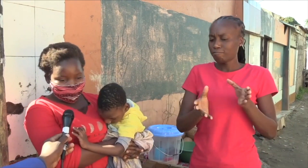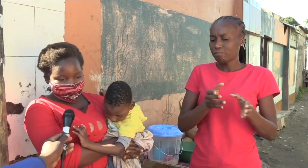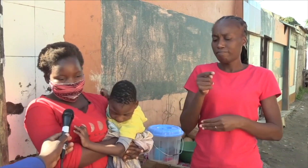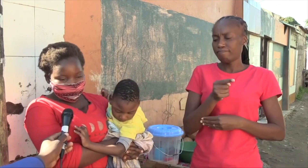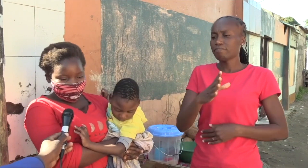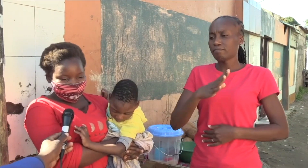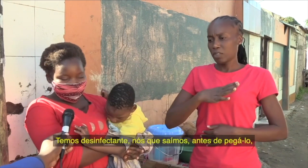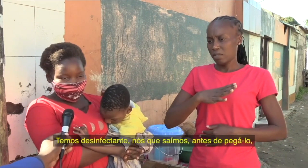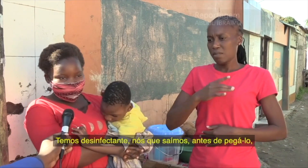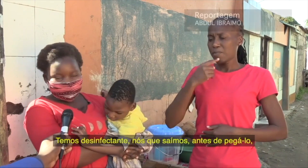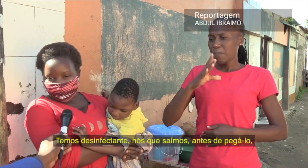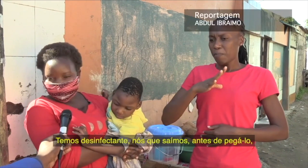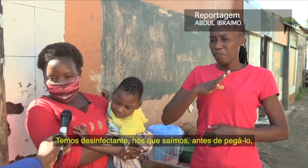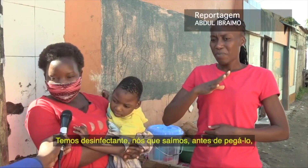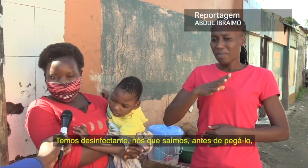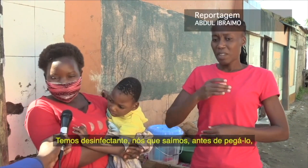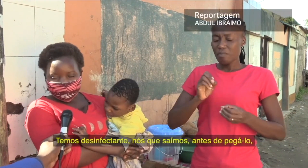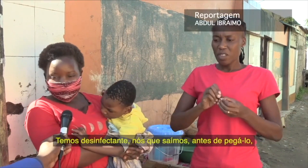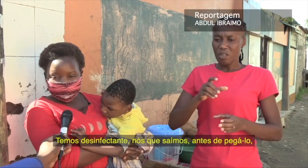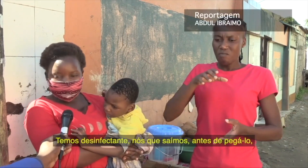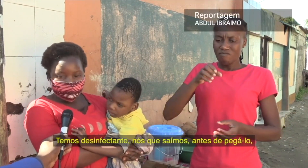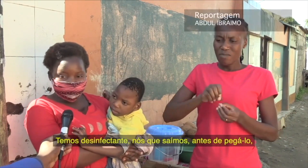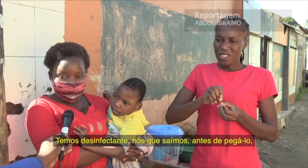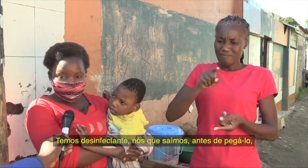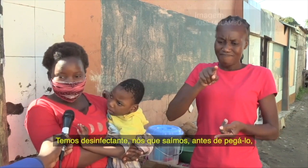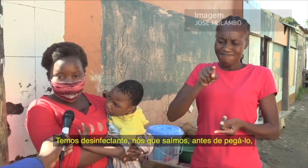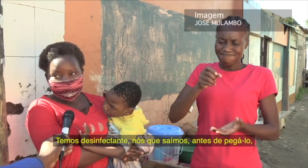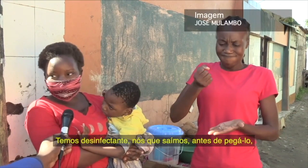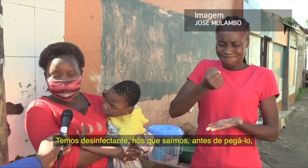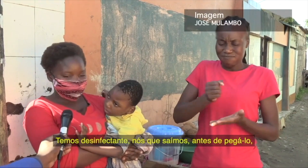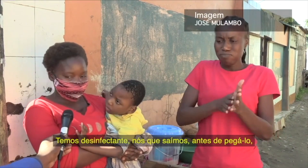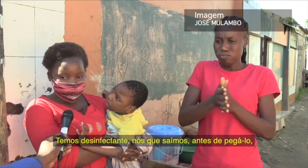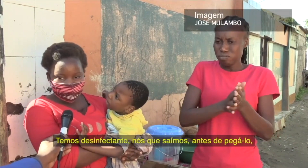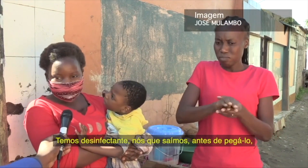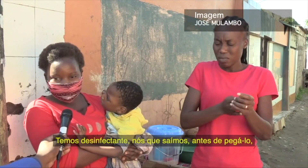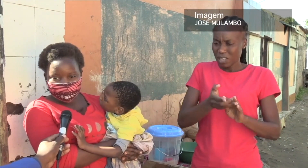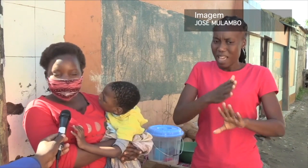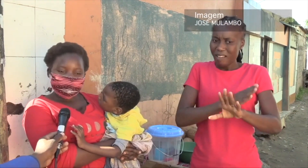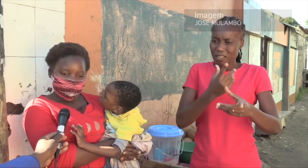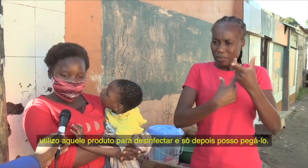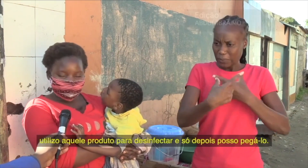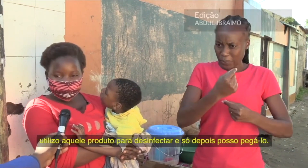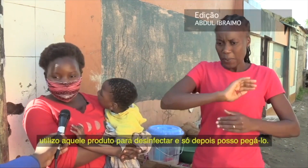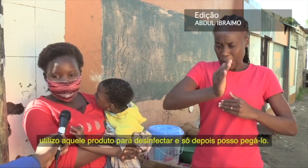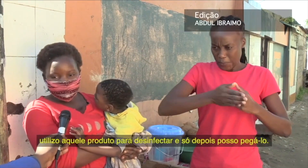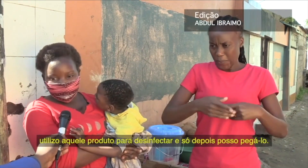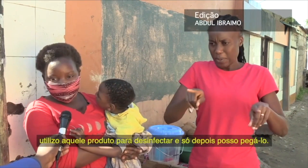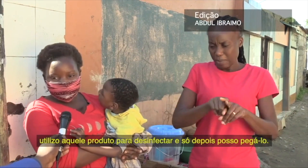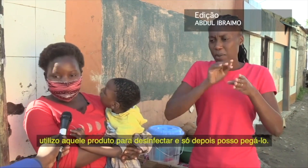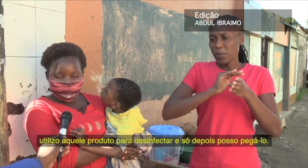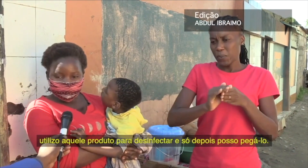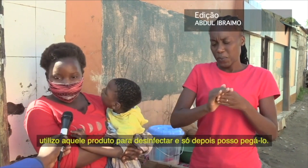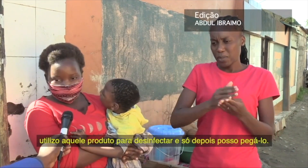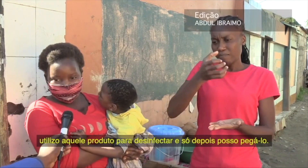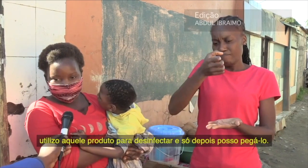cuidados. E estamos desinfetando também. Nós que saímos, antes de lhe pegar assim, utiliza aqueles